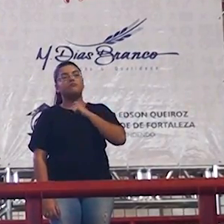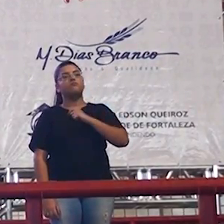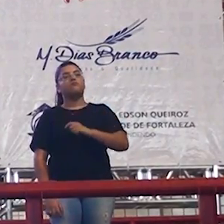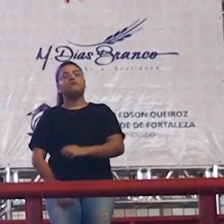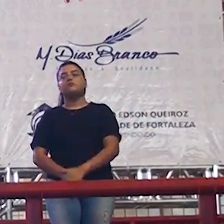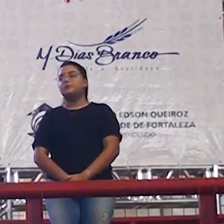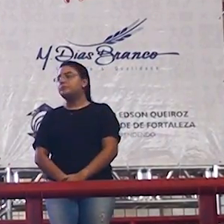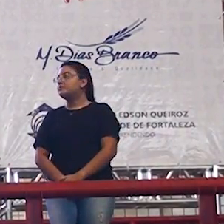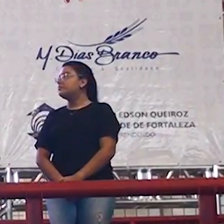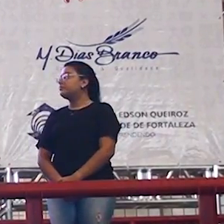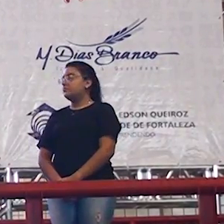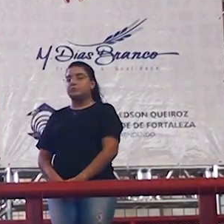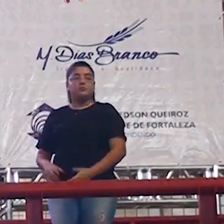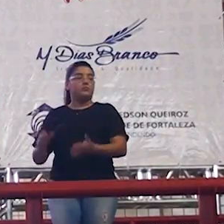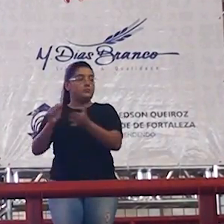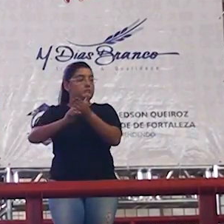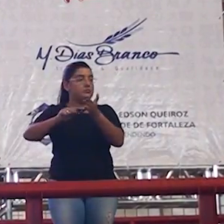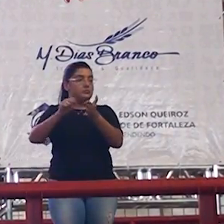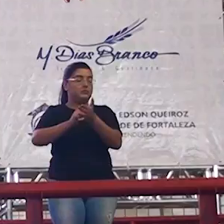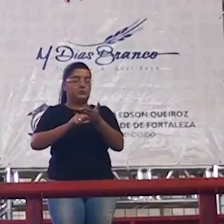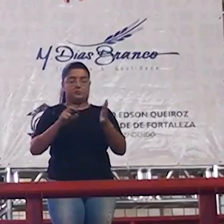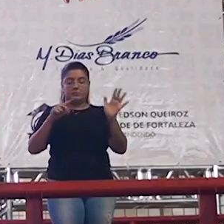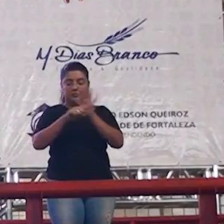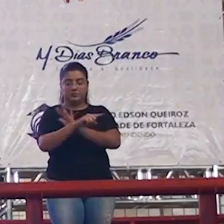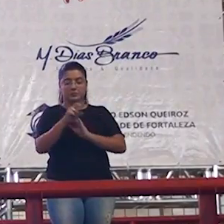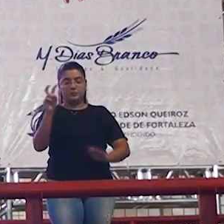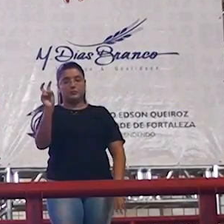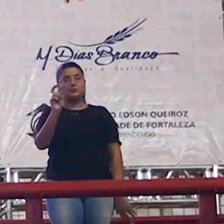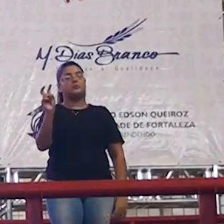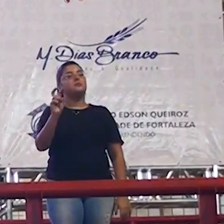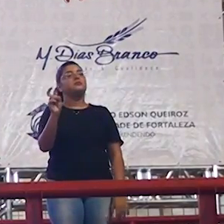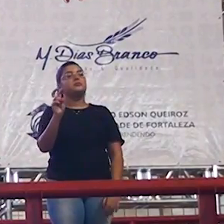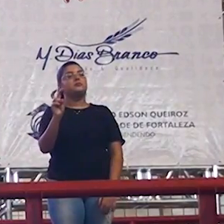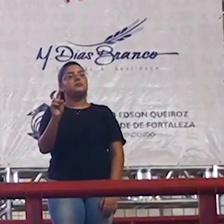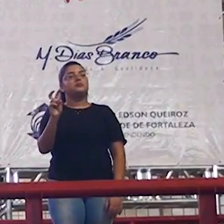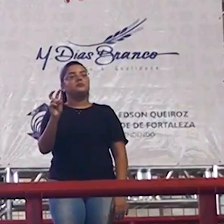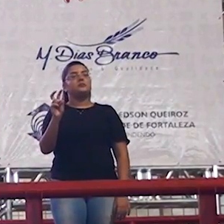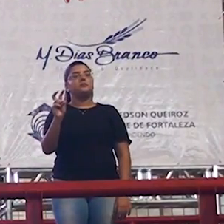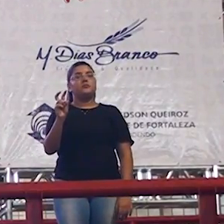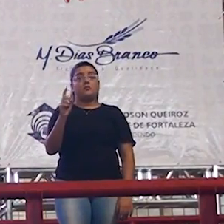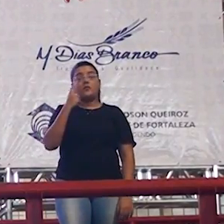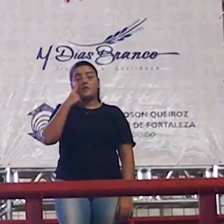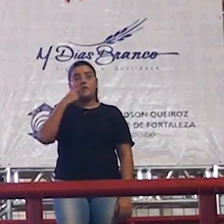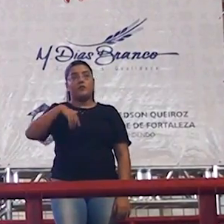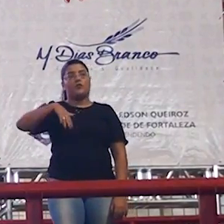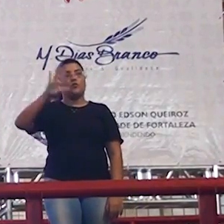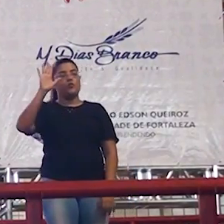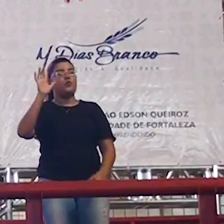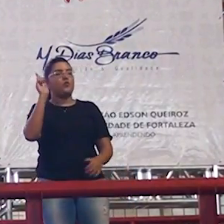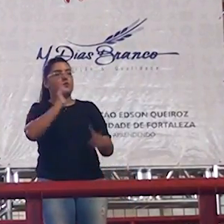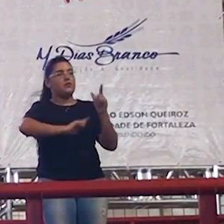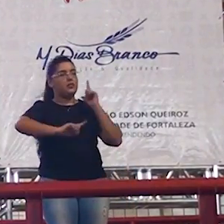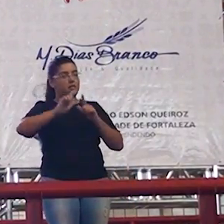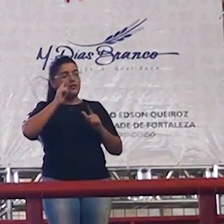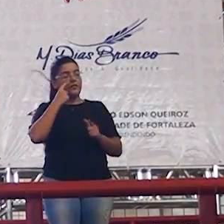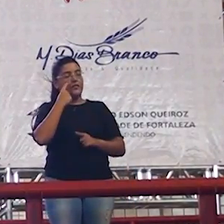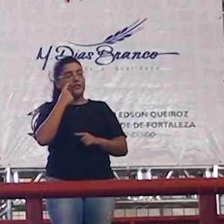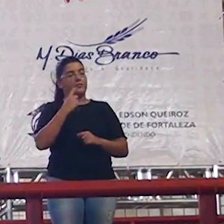Deixa aí na tela. Vamos para a questão número 5. Ver se a gente consegue fazer o maior número de questões aqui possíveis, tá certo?